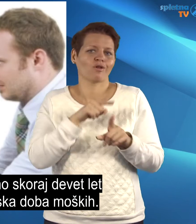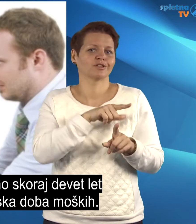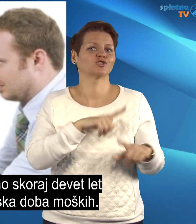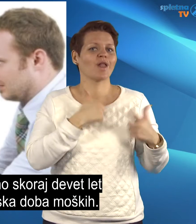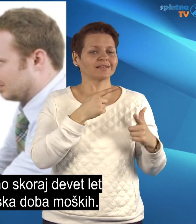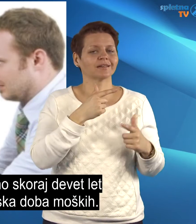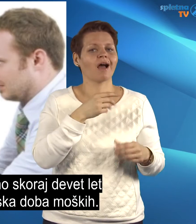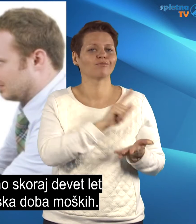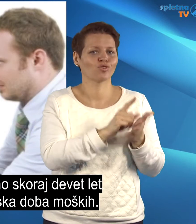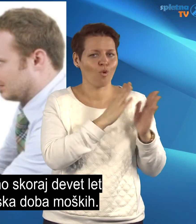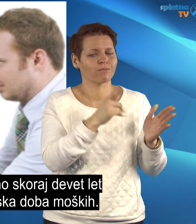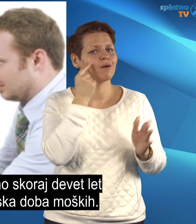kot življenjska doba moških.